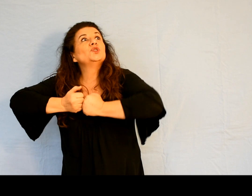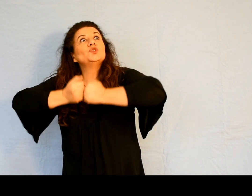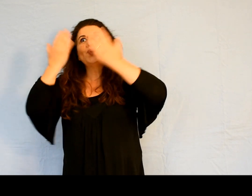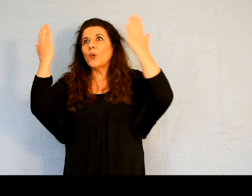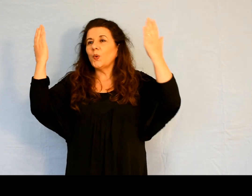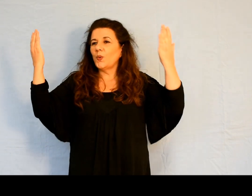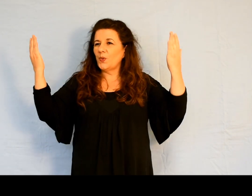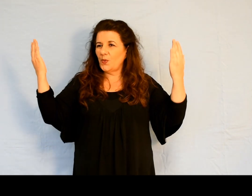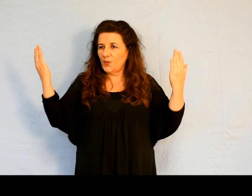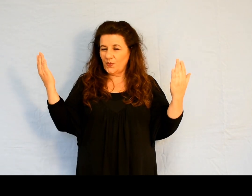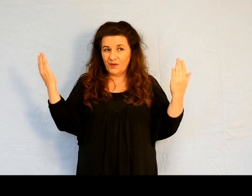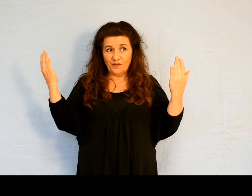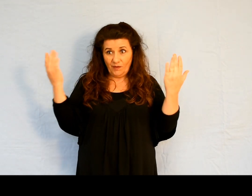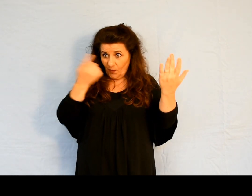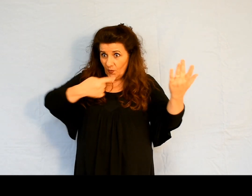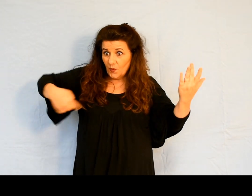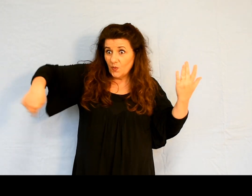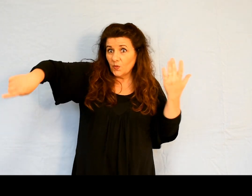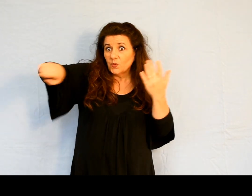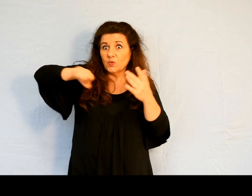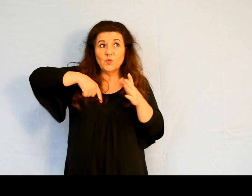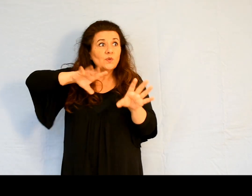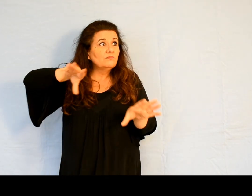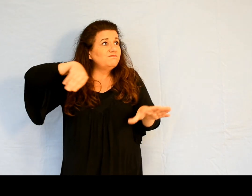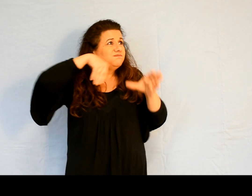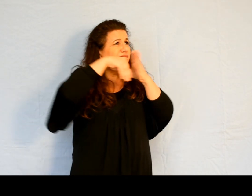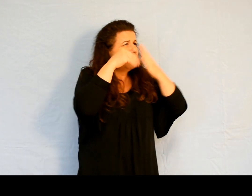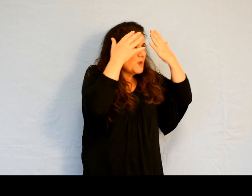Nous n'appartenons pas à la nuit et aux ténèbres.